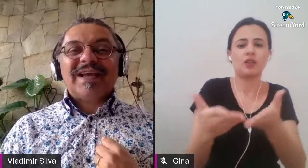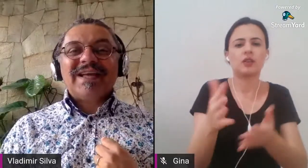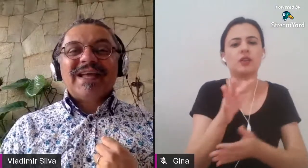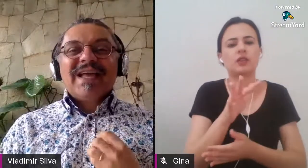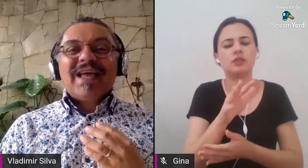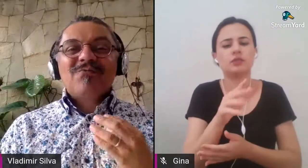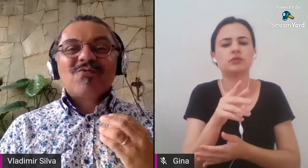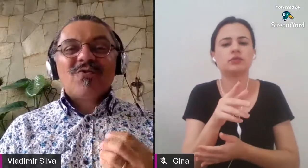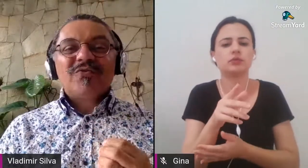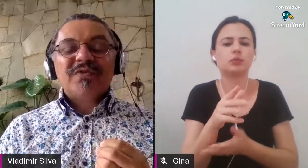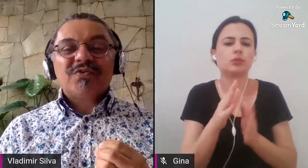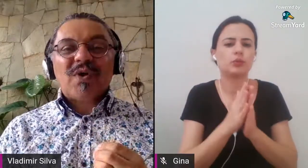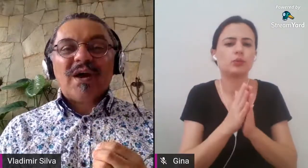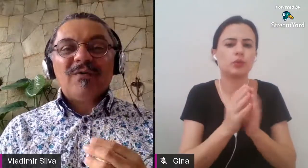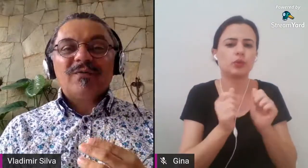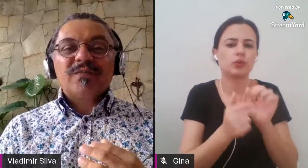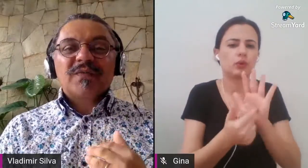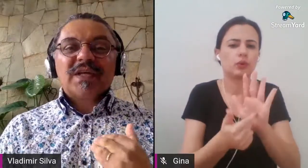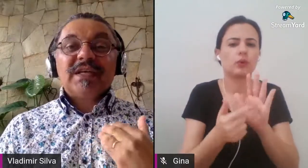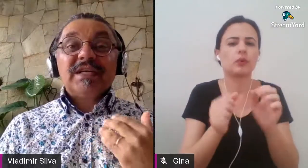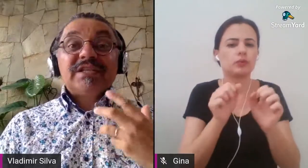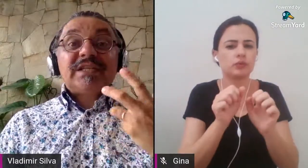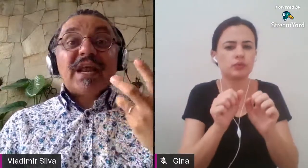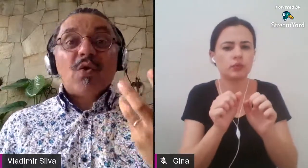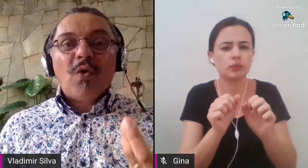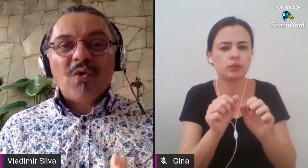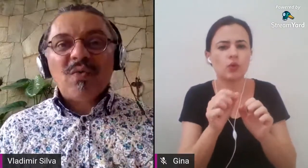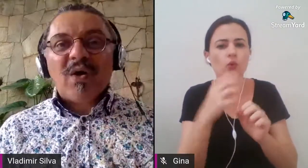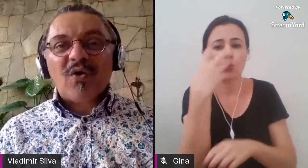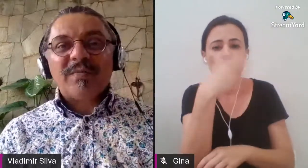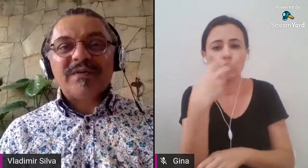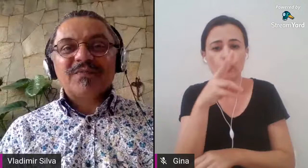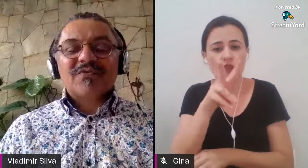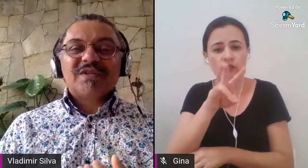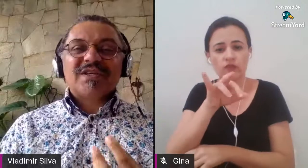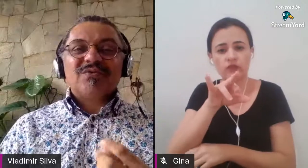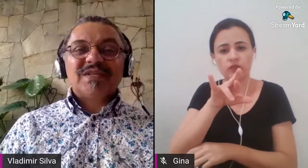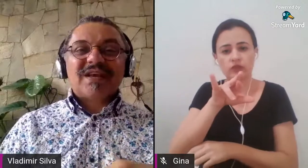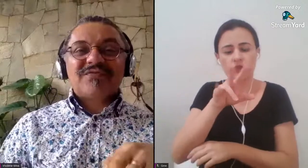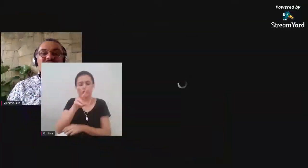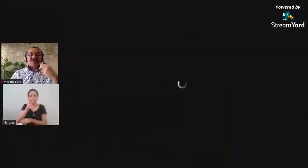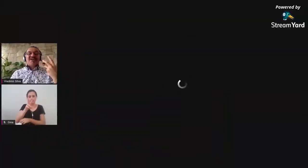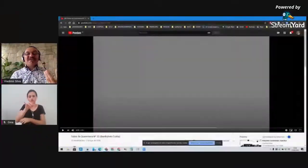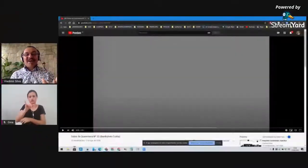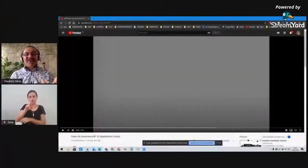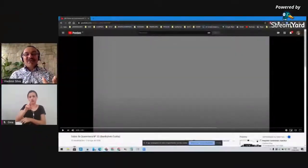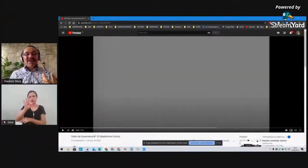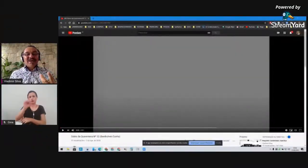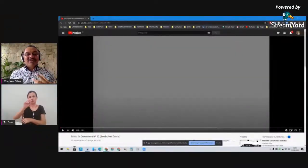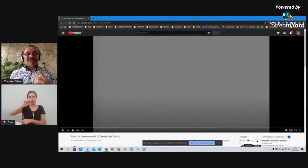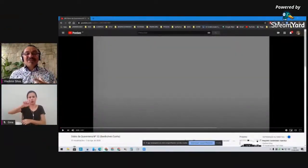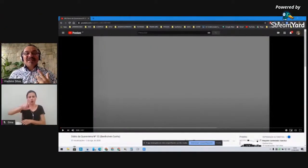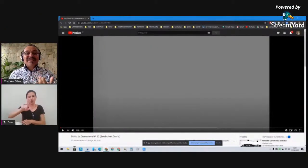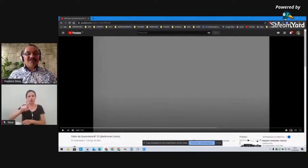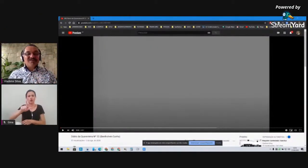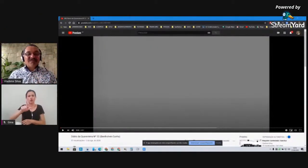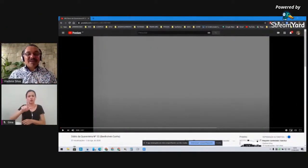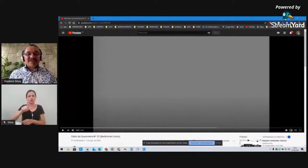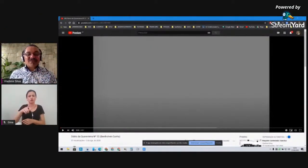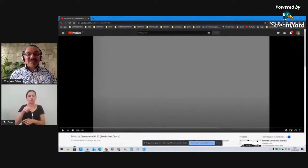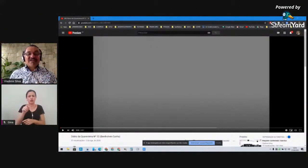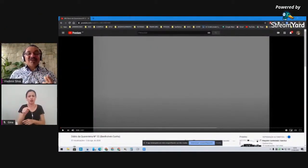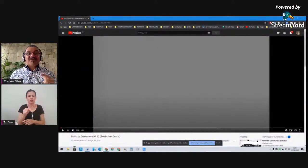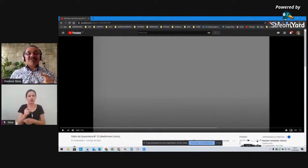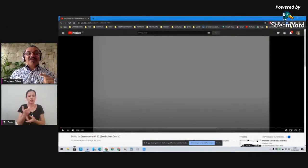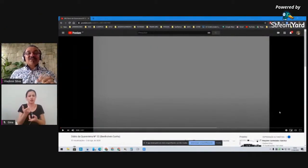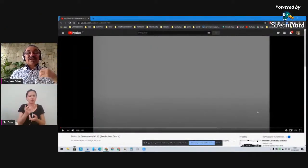puder compartilhar, é um coro virtual que estreou uma obra. Veja que o desafio foi ainda maior. Nós não cantamos